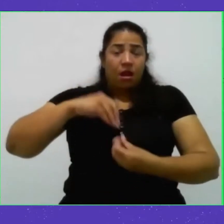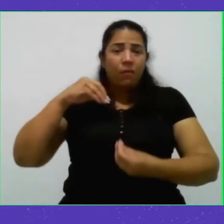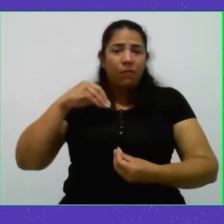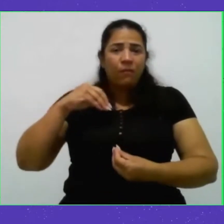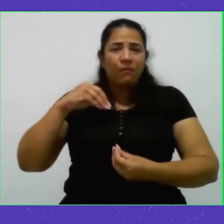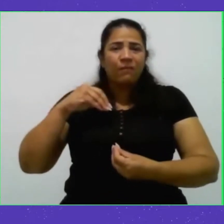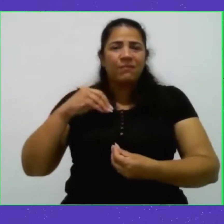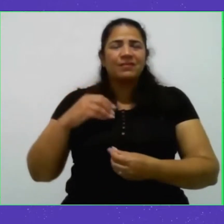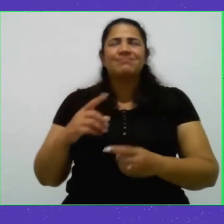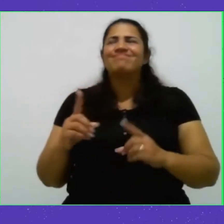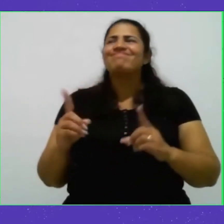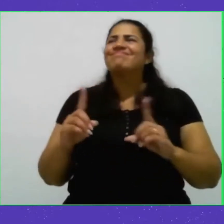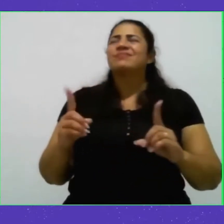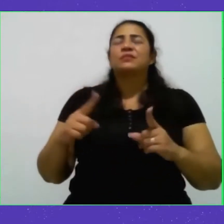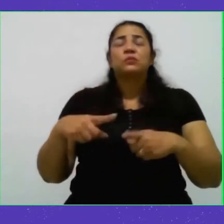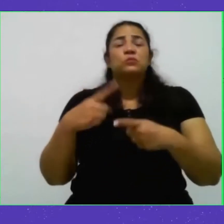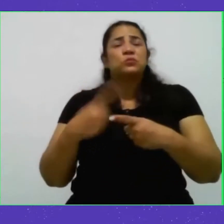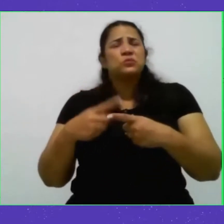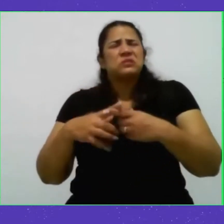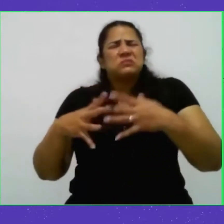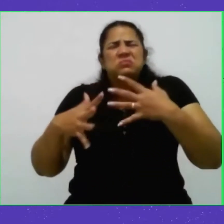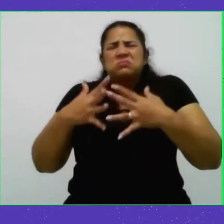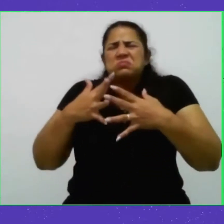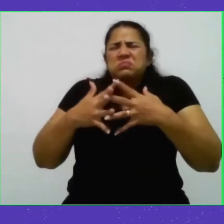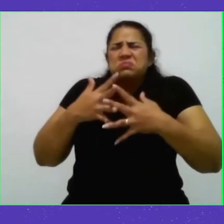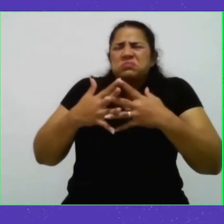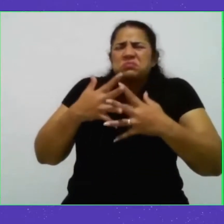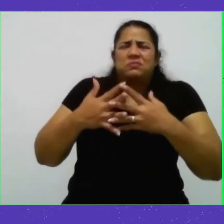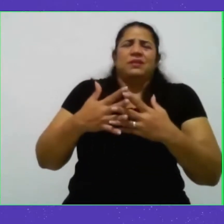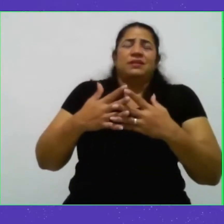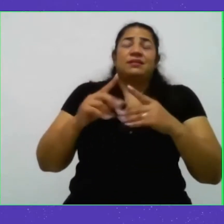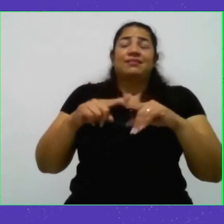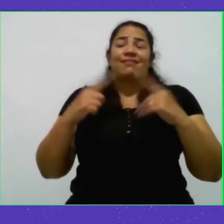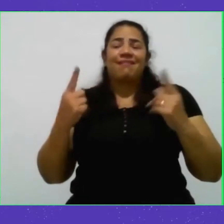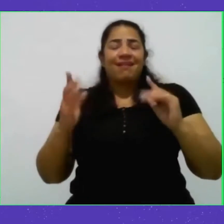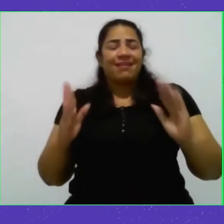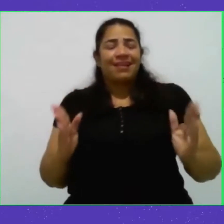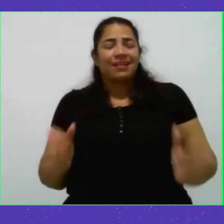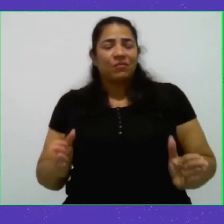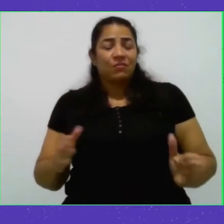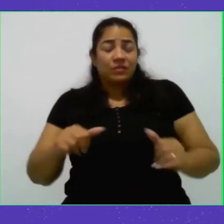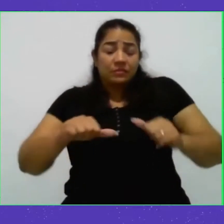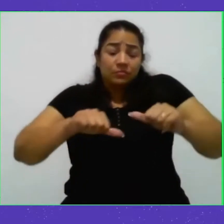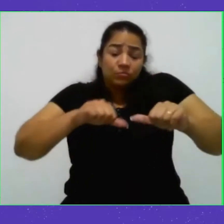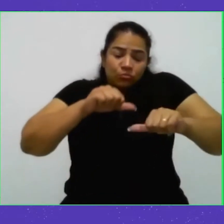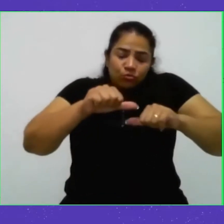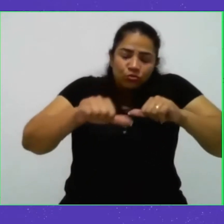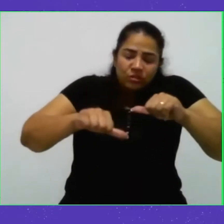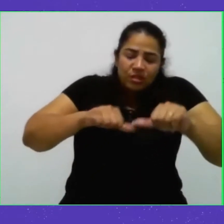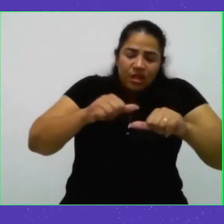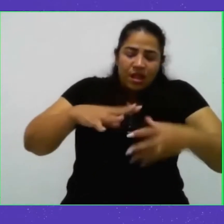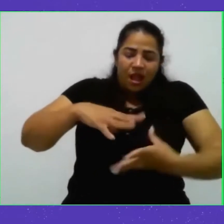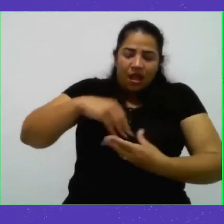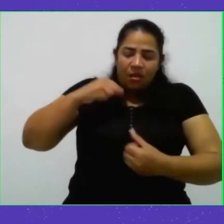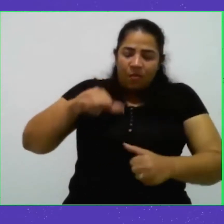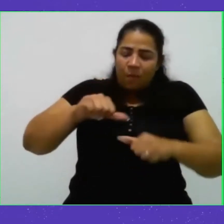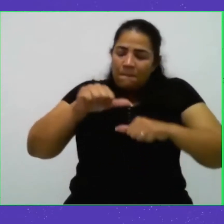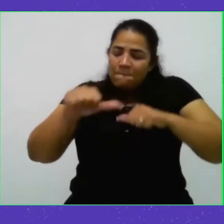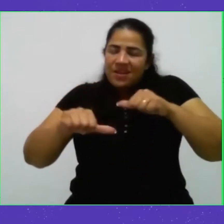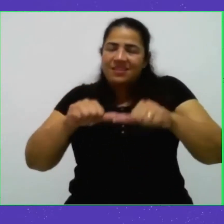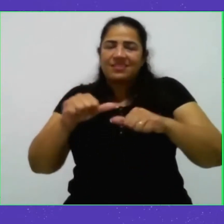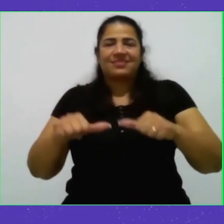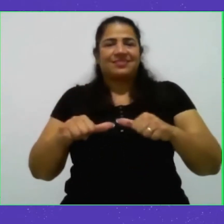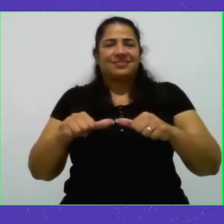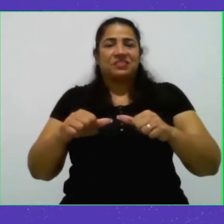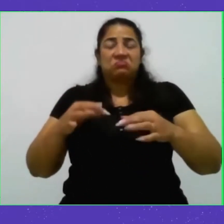complicada. Agora que ela está sendo transformada, trabalhada pelo Senhor. Mas ela ficou complicada. E nós não podemos ficar na